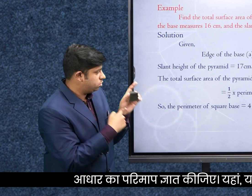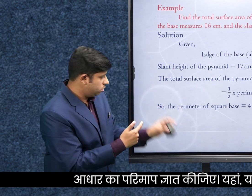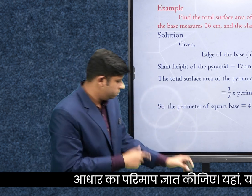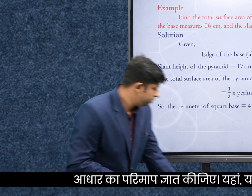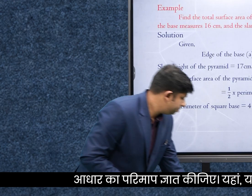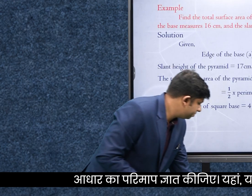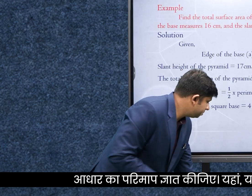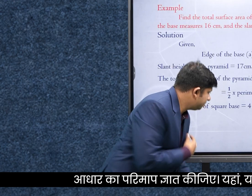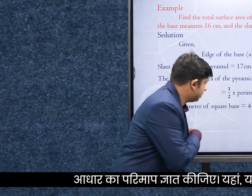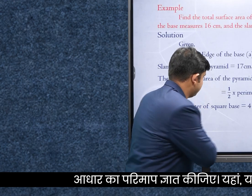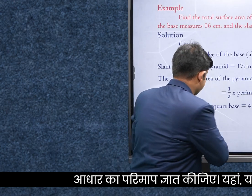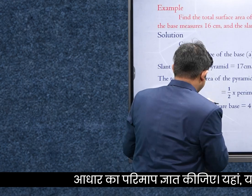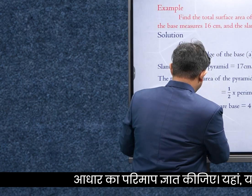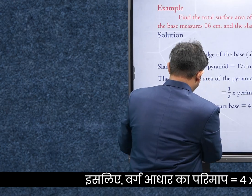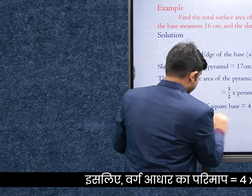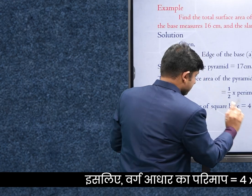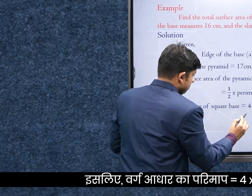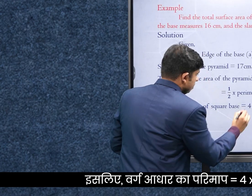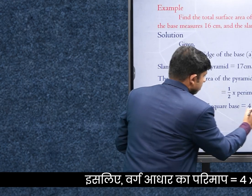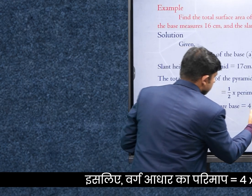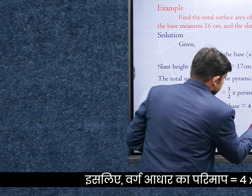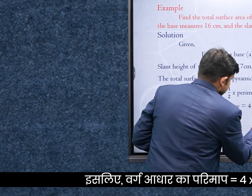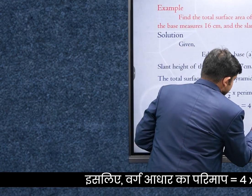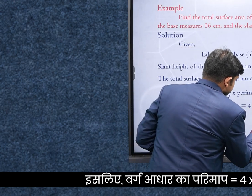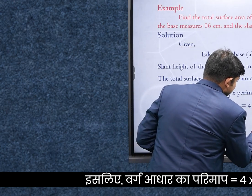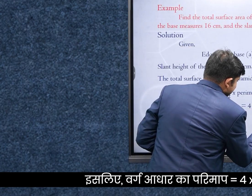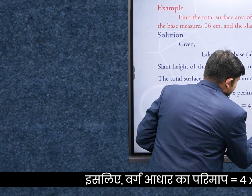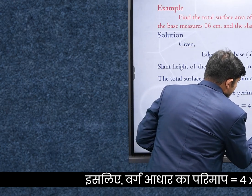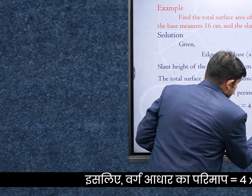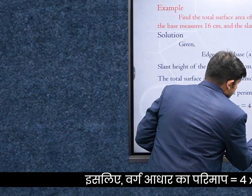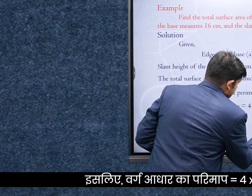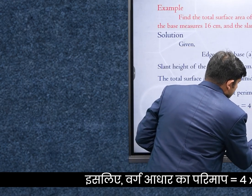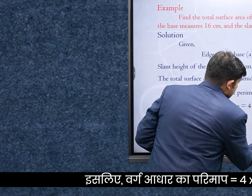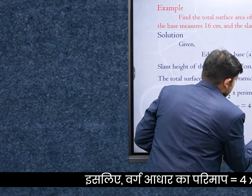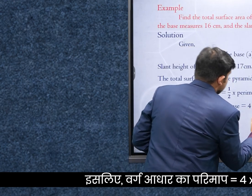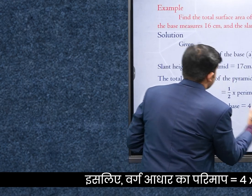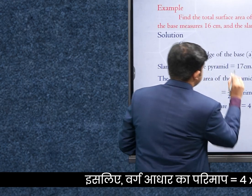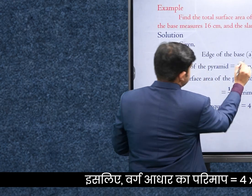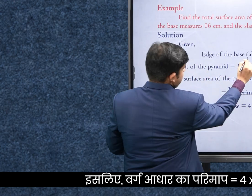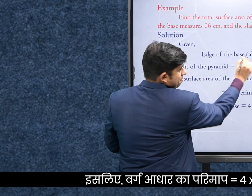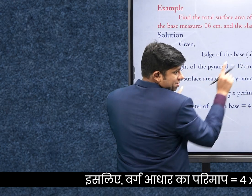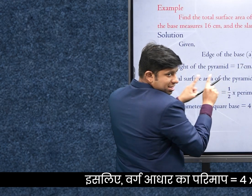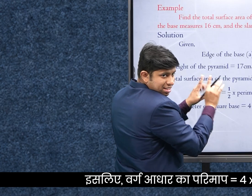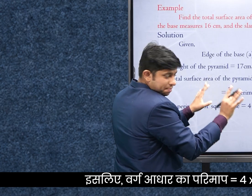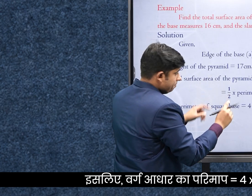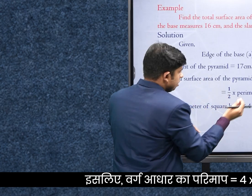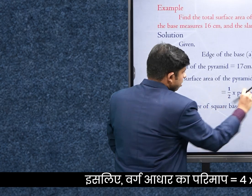एक वर्गाकार आधार है, इसलिए वर्ग आधार का परिमाप इज इक्वल 4 इंटू ए इज इक्वल 4 इंटू